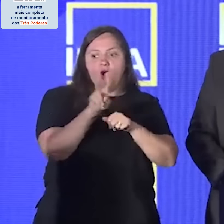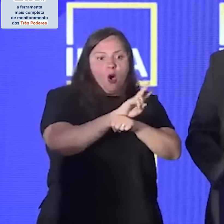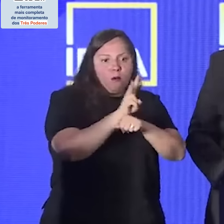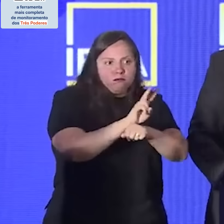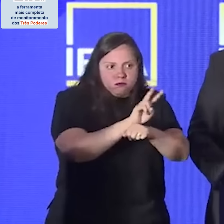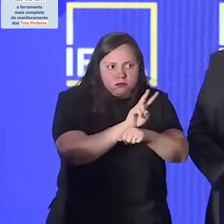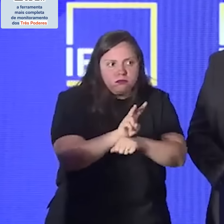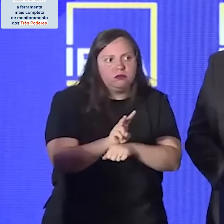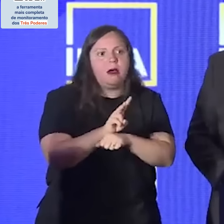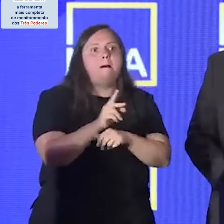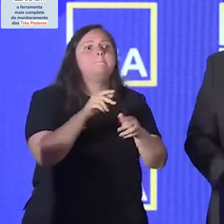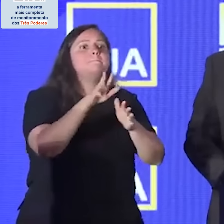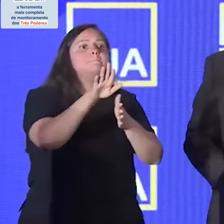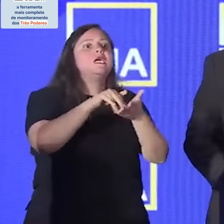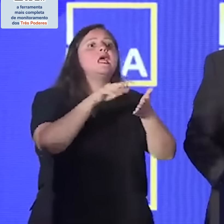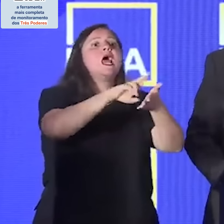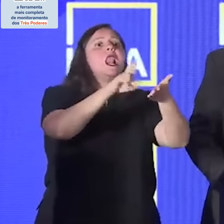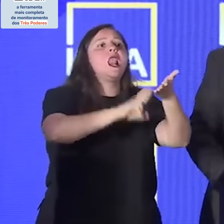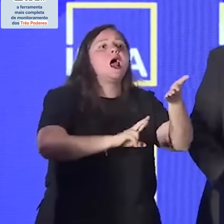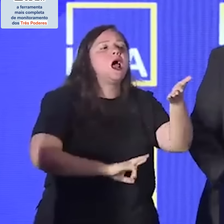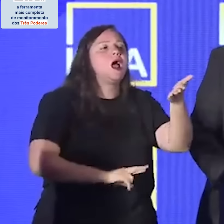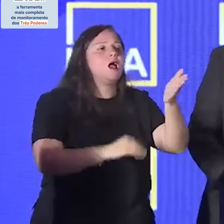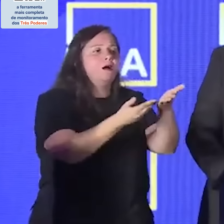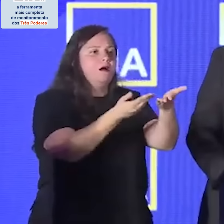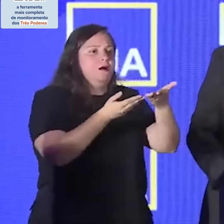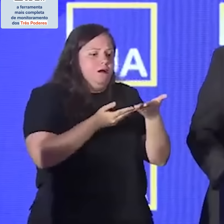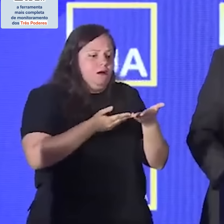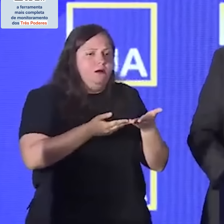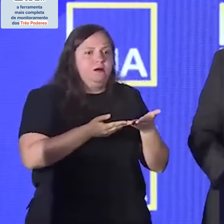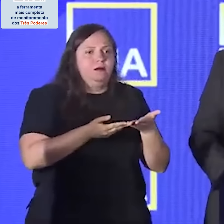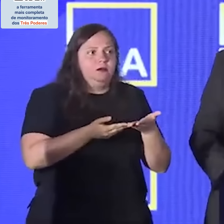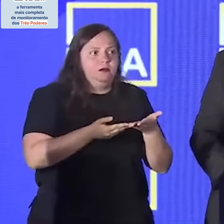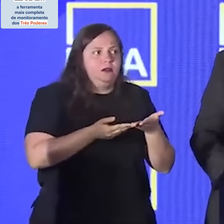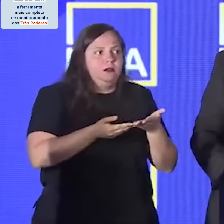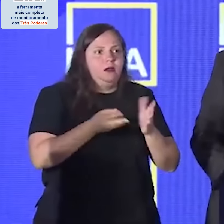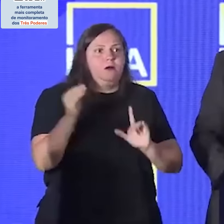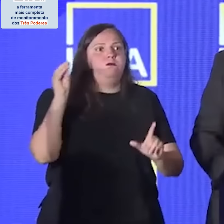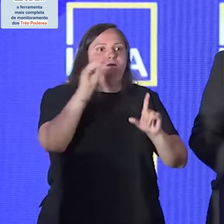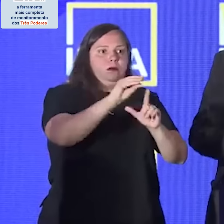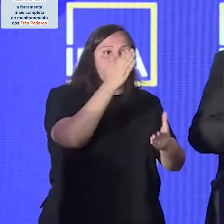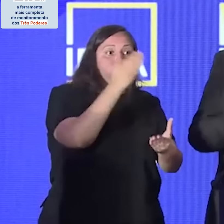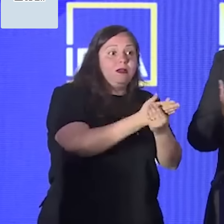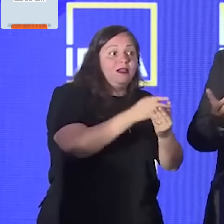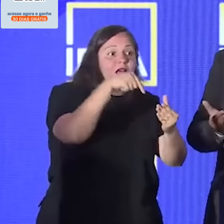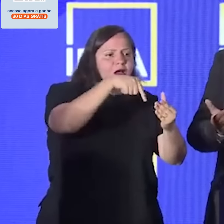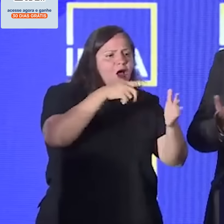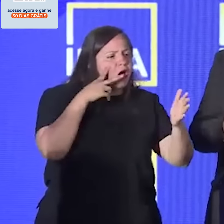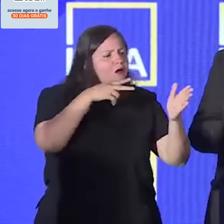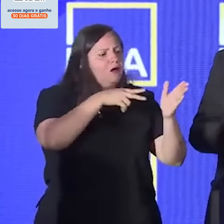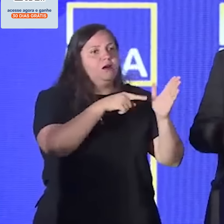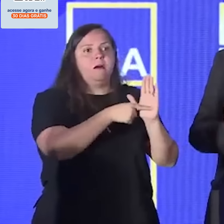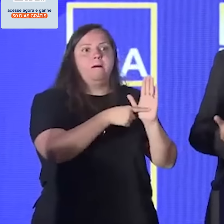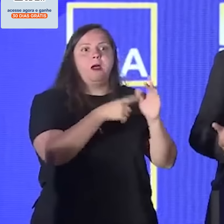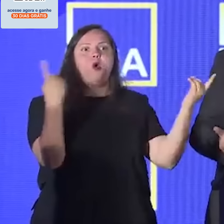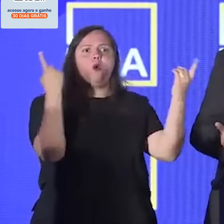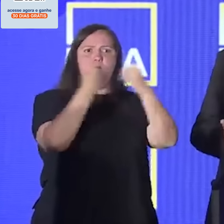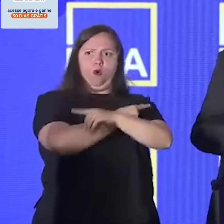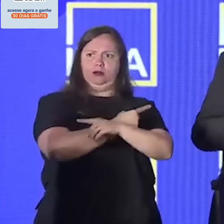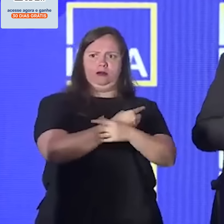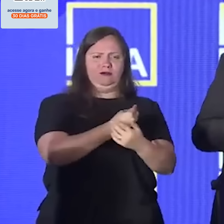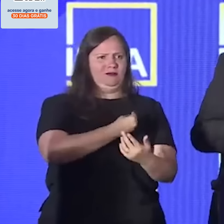elaborar relatórios esses relatórios são acostado a autos concretamente existentes e isto é visto como violação de